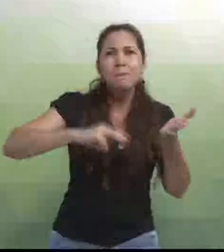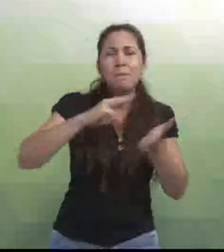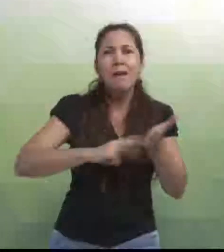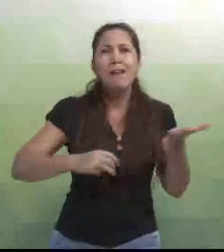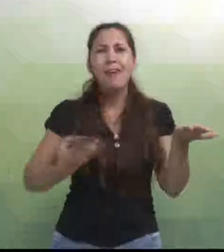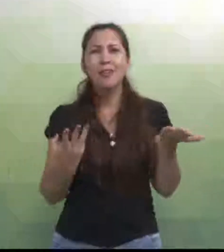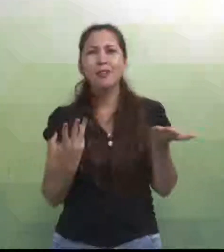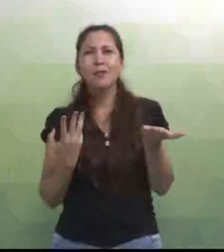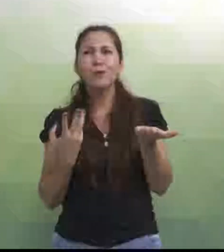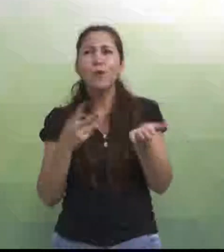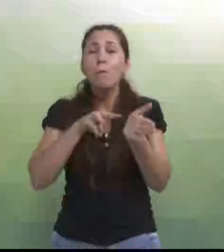um método.